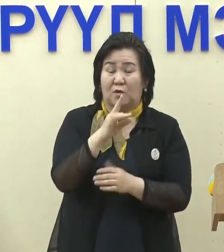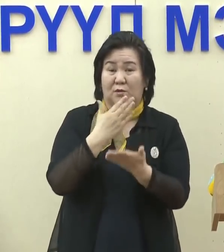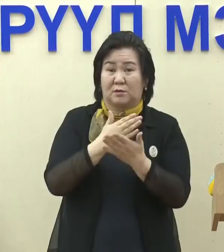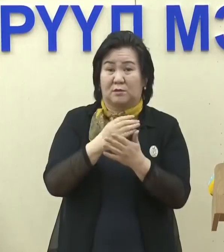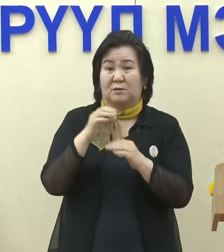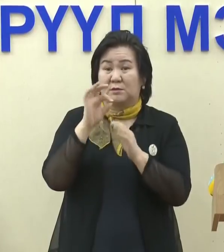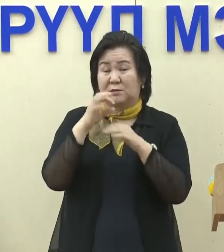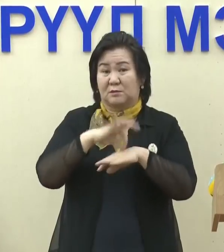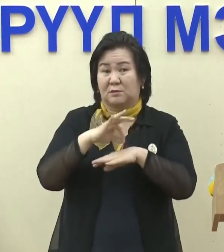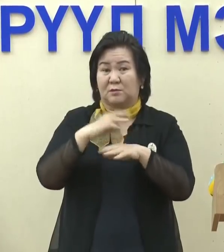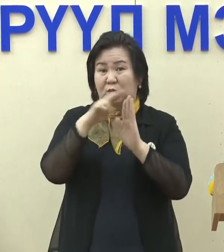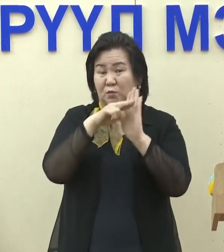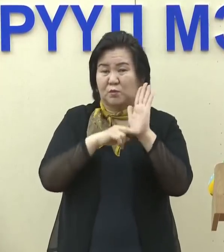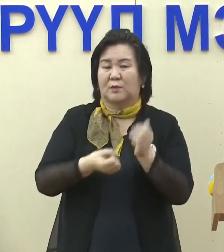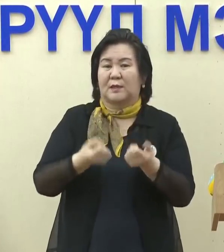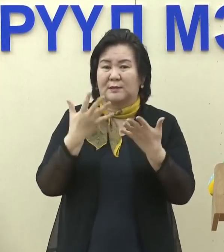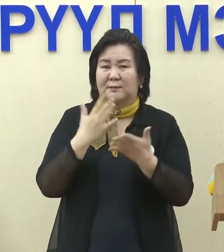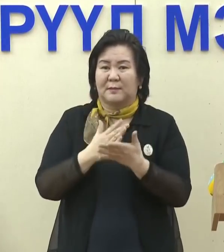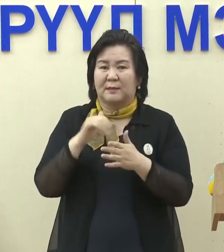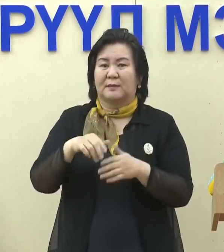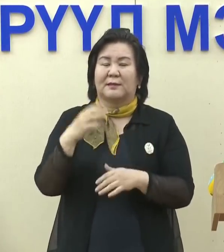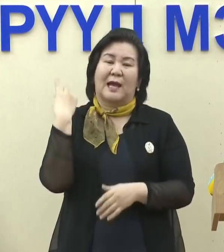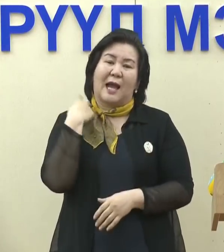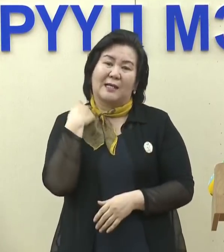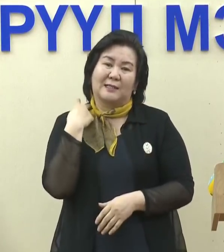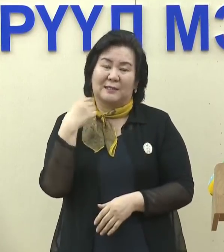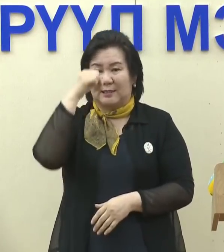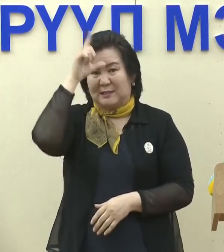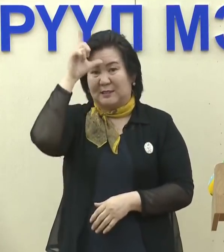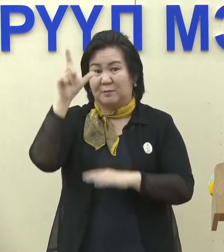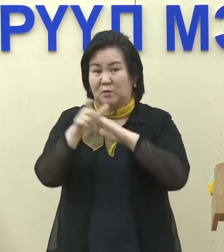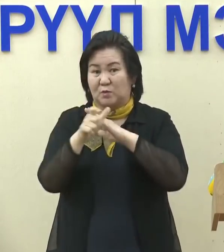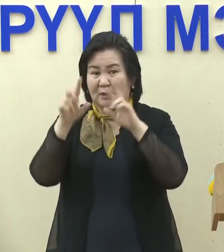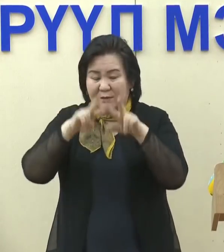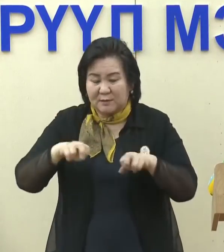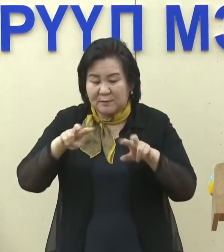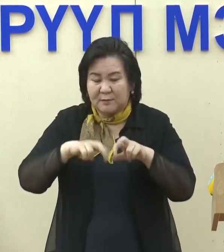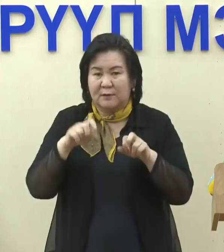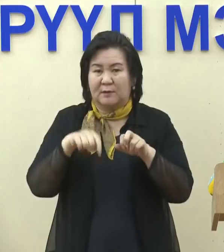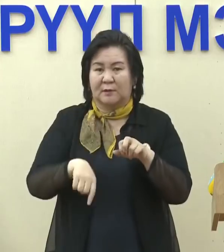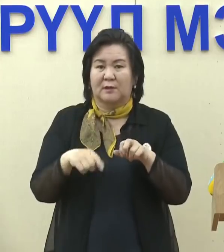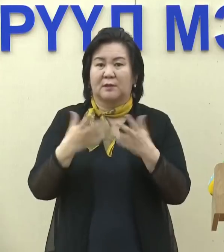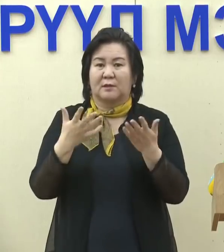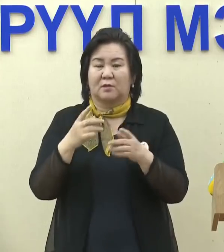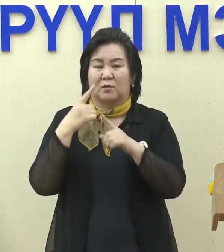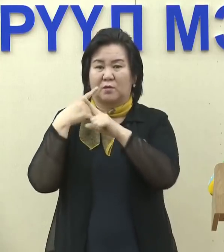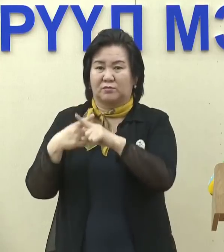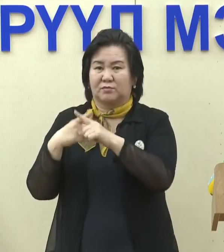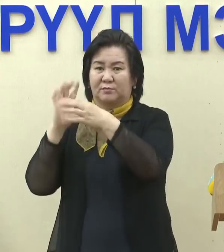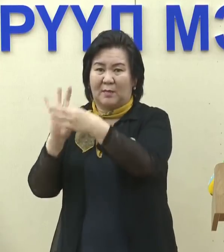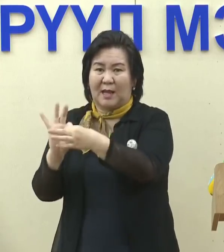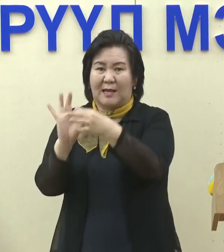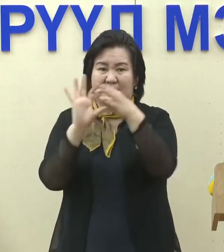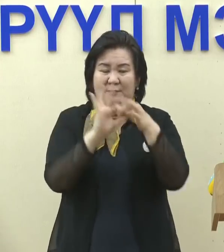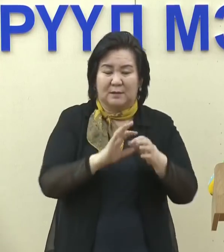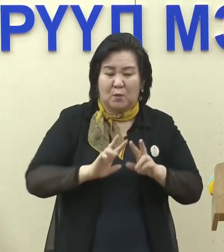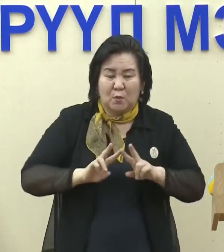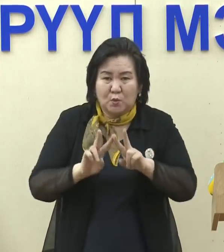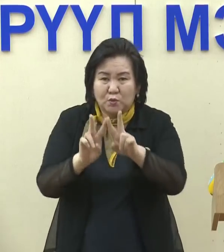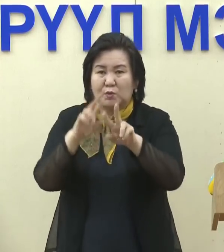байна. Тэгээд энд бас Английн одоо Эрдэнэтэн судлаачдын судалгаагаар ерөнхийдөө одоо хөл хорионы дэглэмийг бол